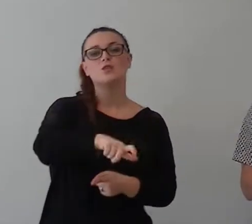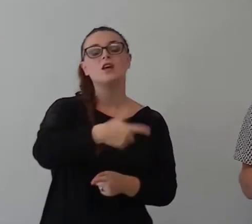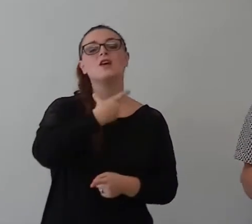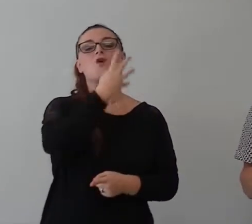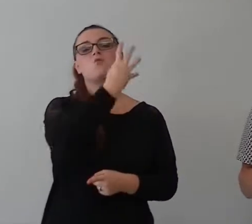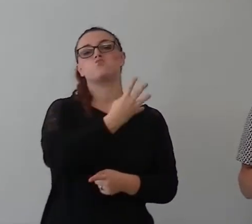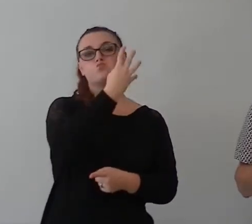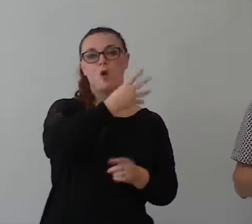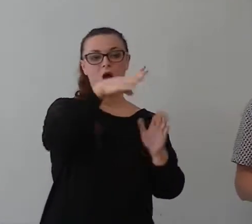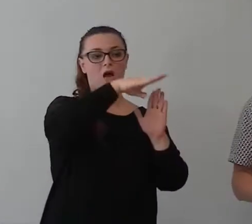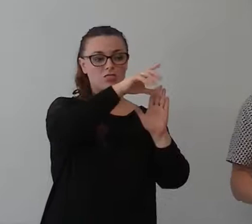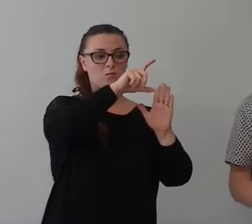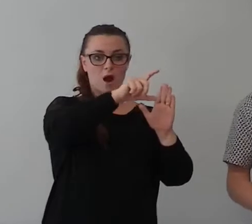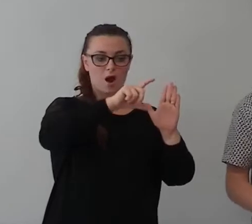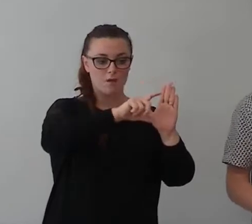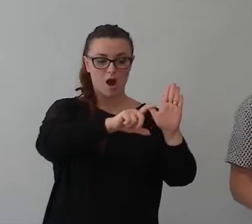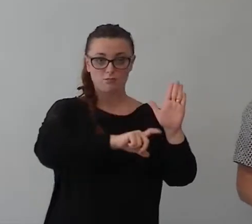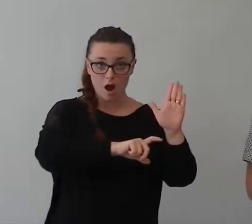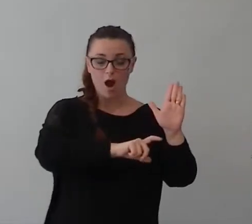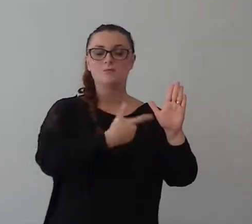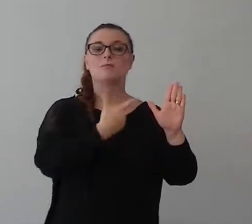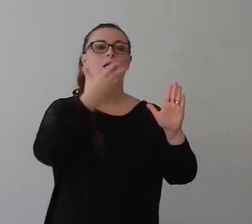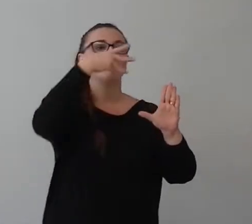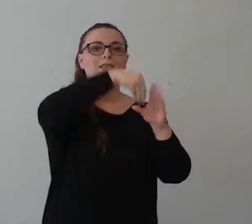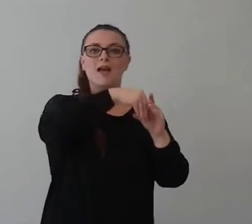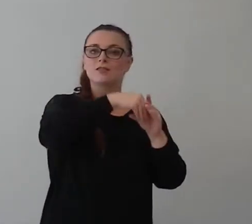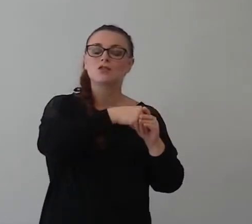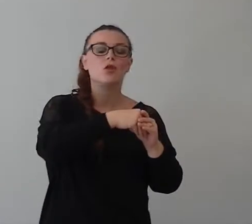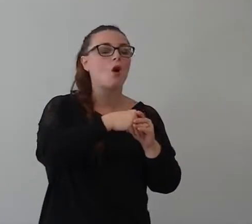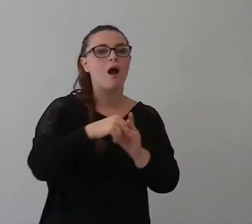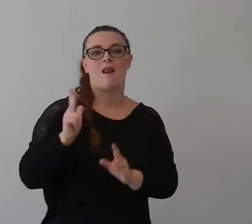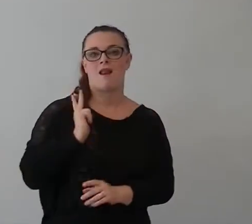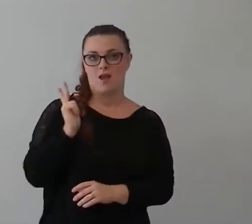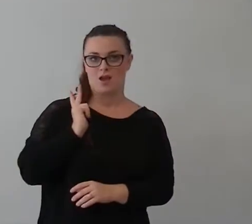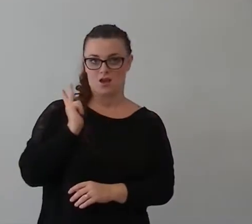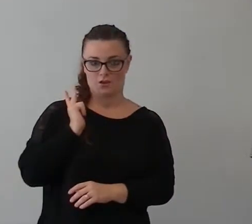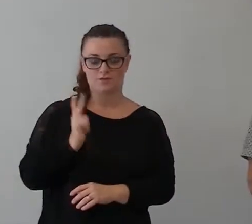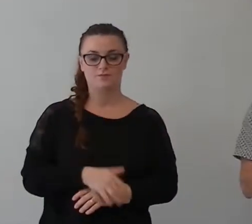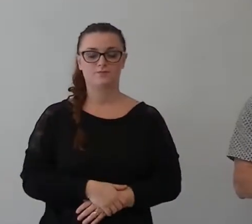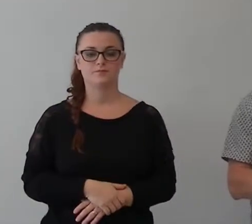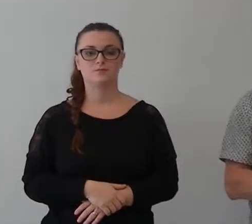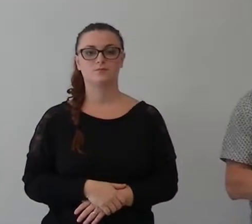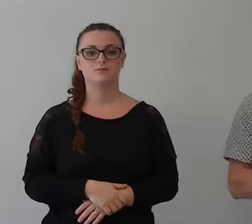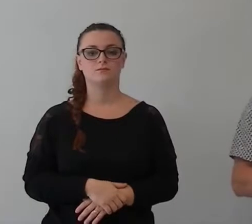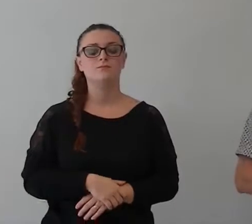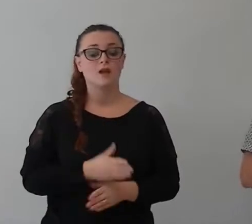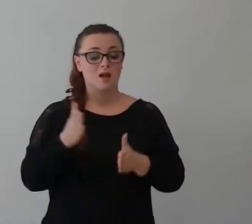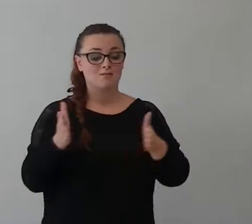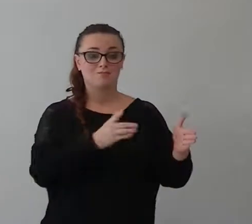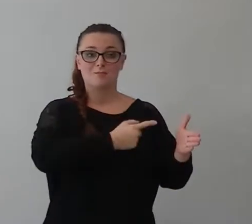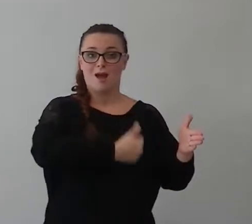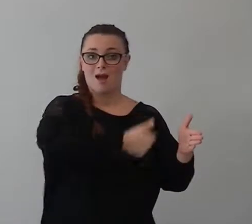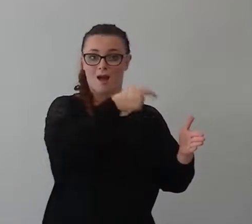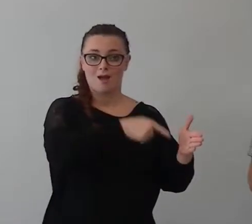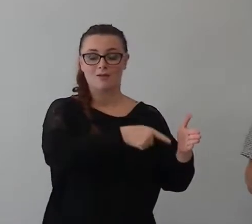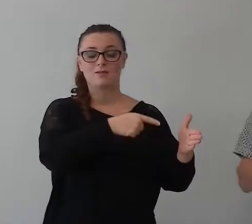ma è ricchissimo di applicazioni per noi come credenti. Nel primo messaggio avevamo visto, non so